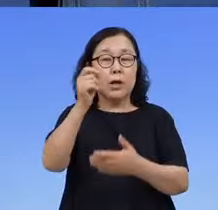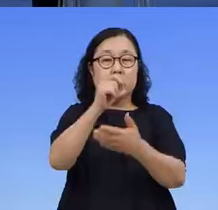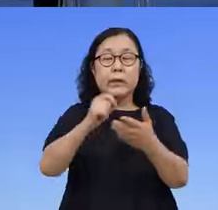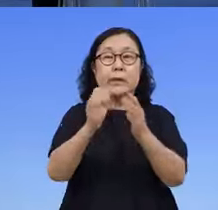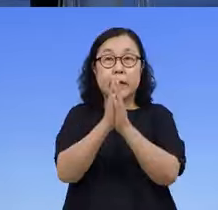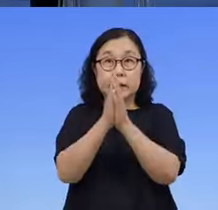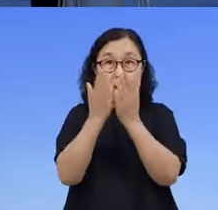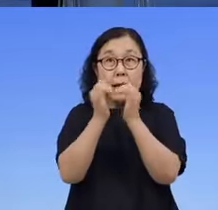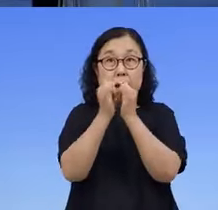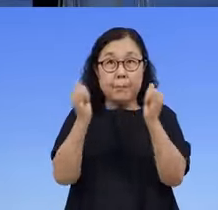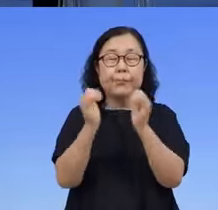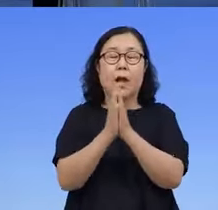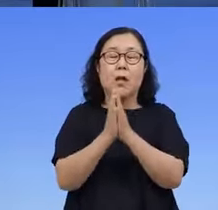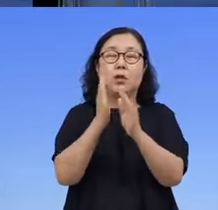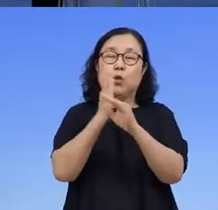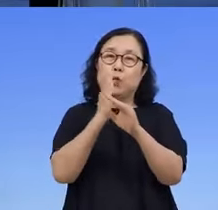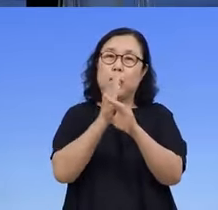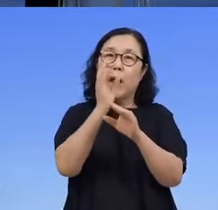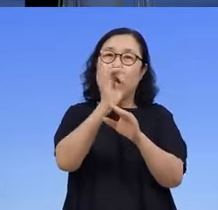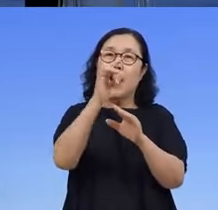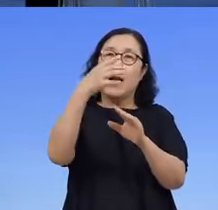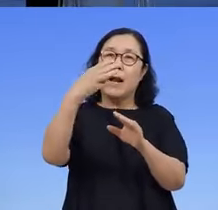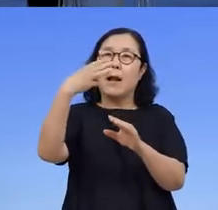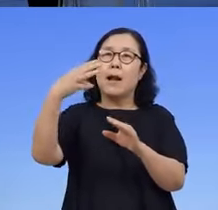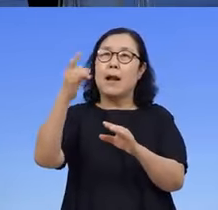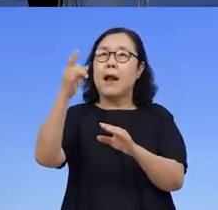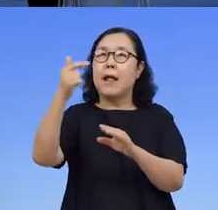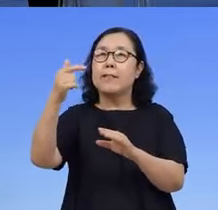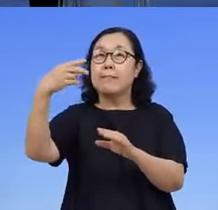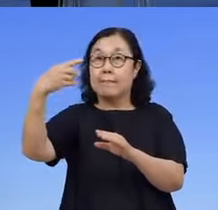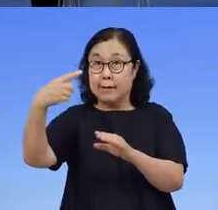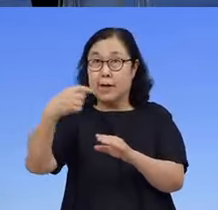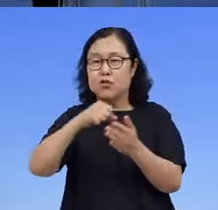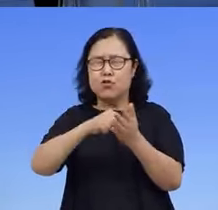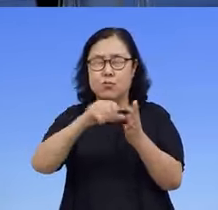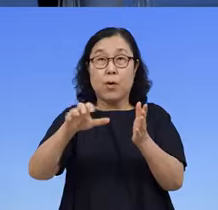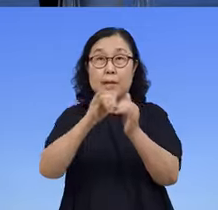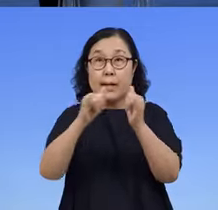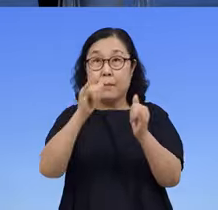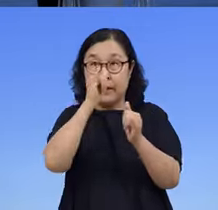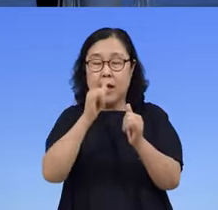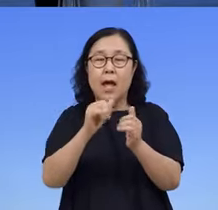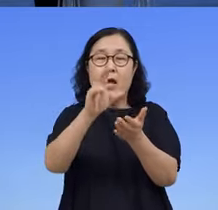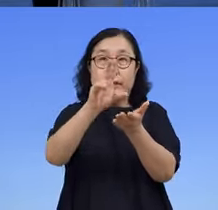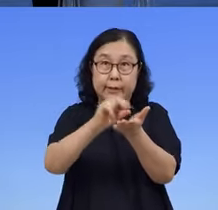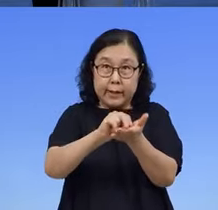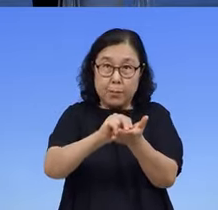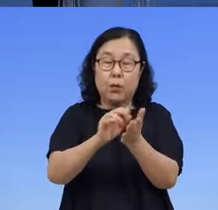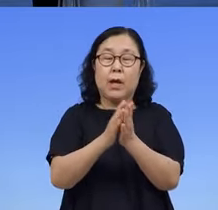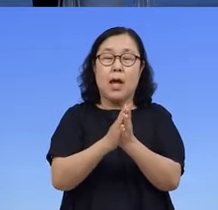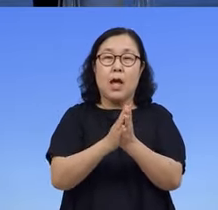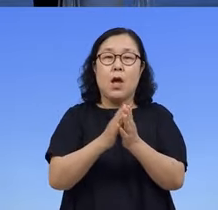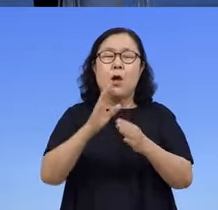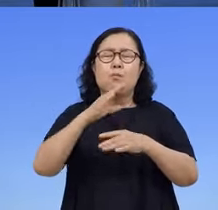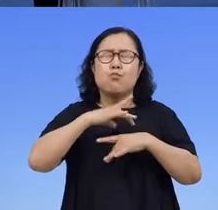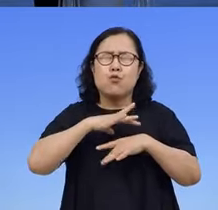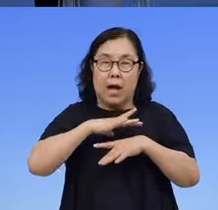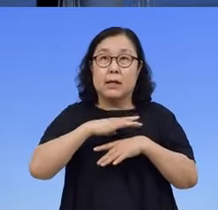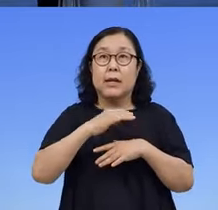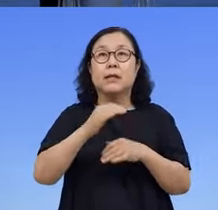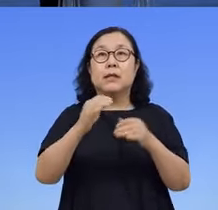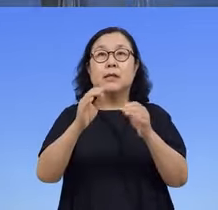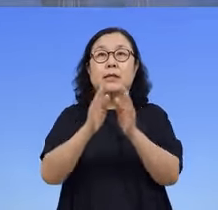영국 작가 알랭드 보통이라는 유명한 작가가 있는데요. 이분이 쓴 책 중에서 이 불안, 이런 제목의